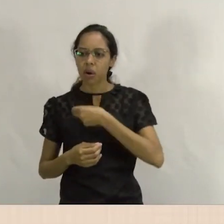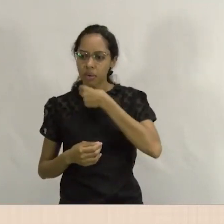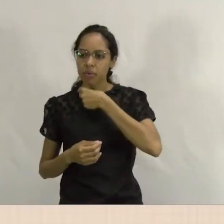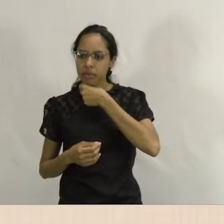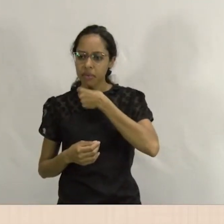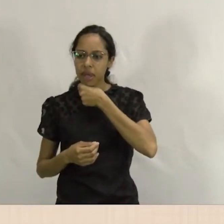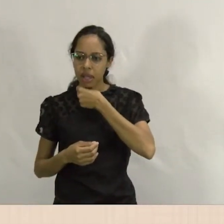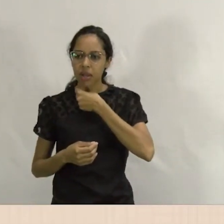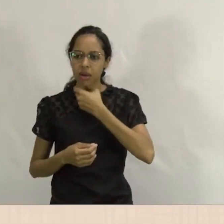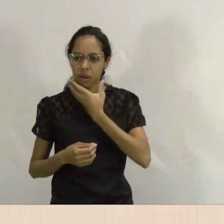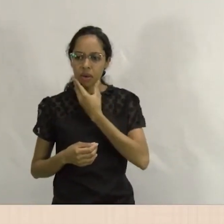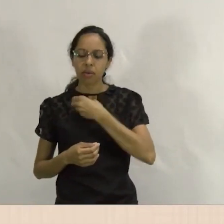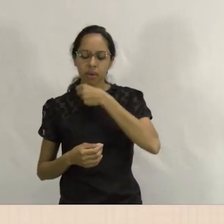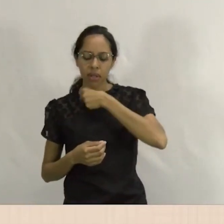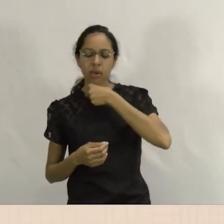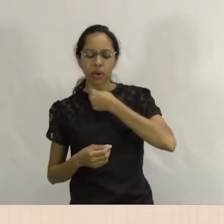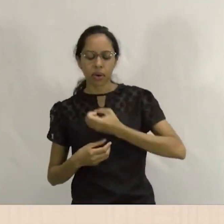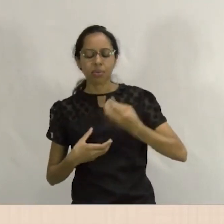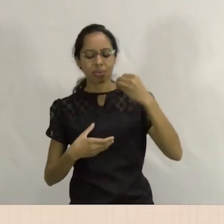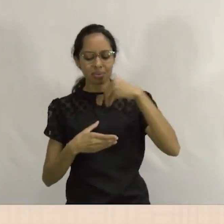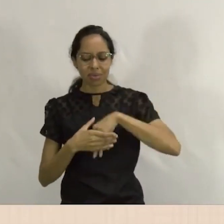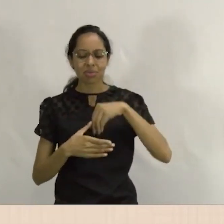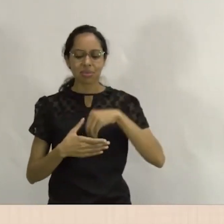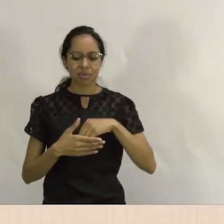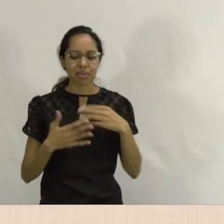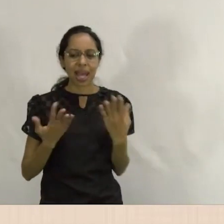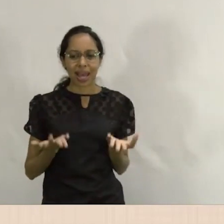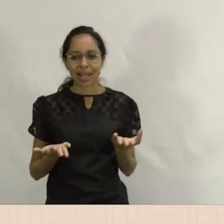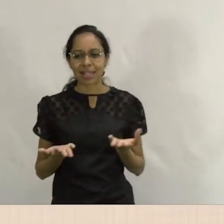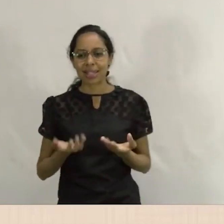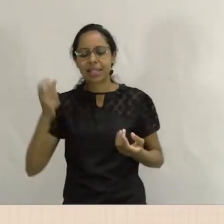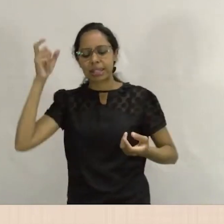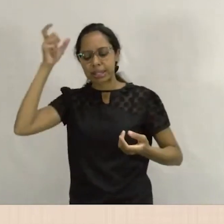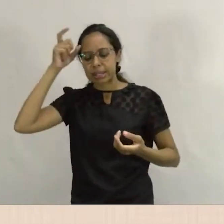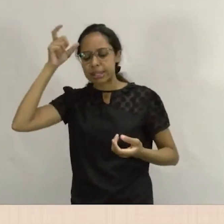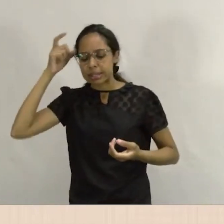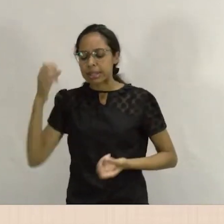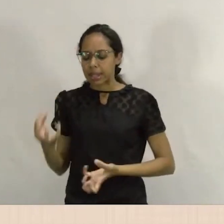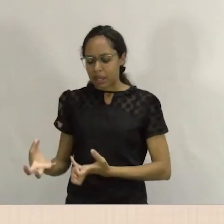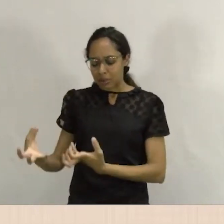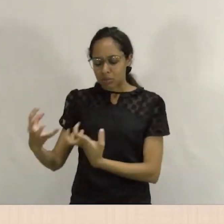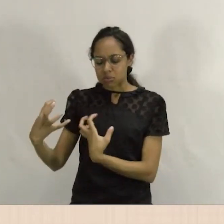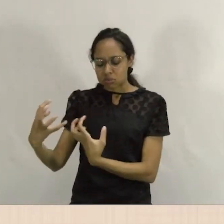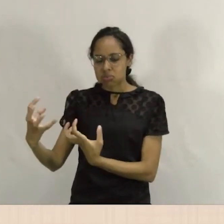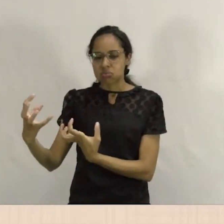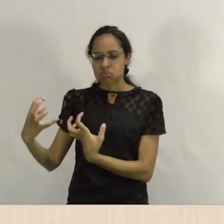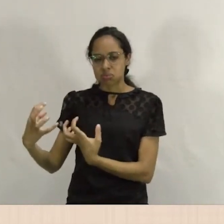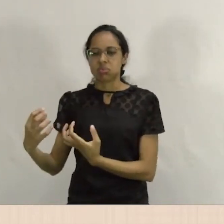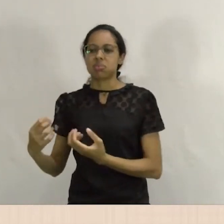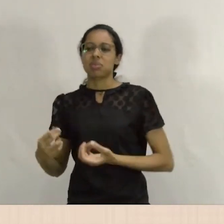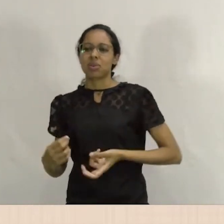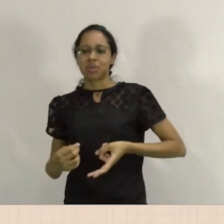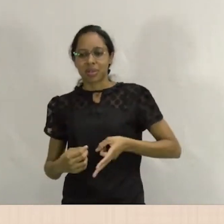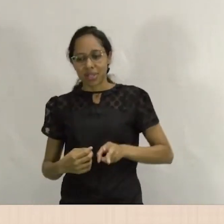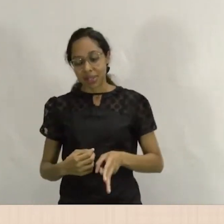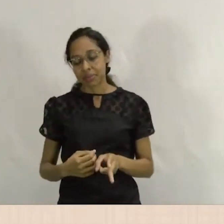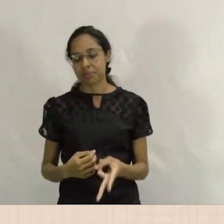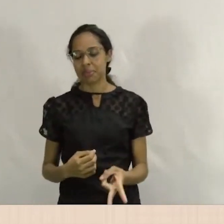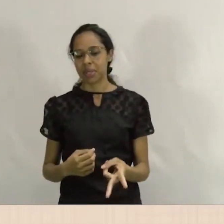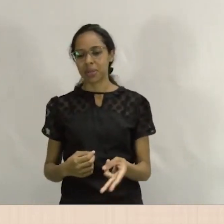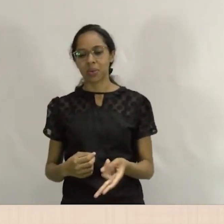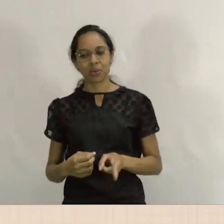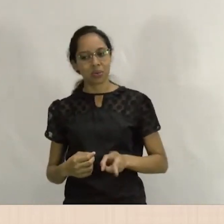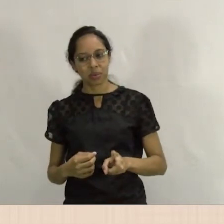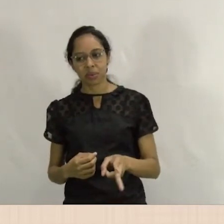E no velho homem, Satanás, o engano, ainda atua no velho homem, continua nos